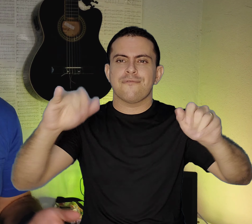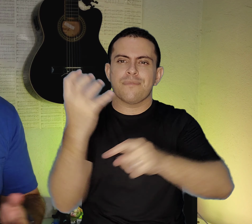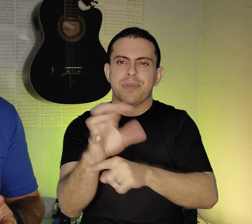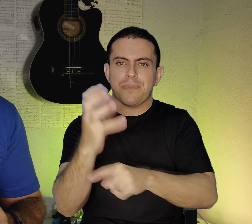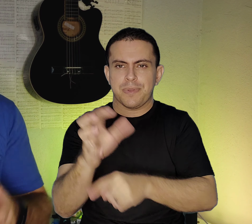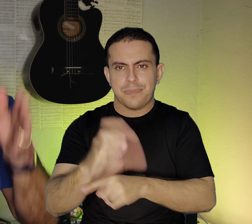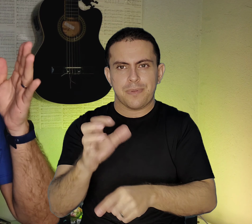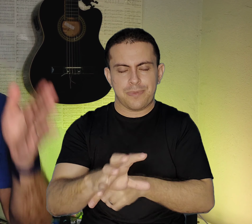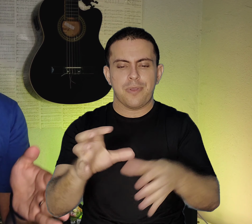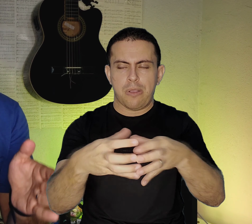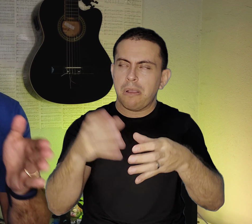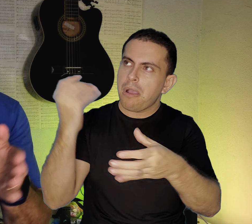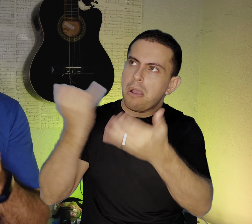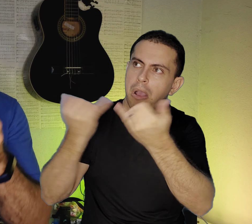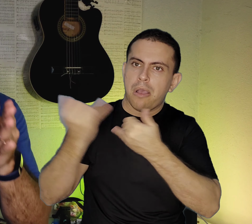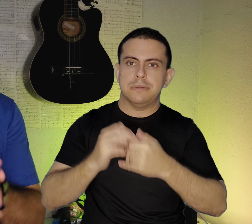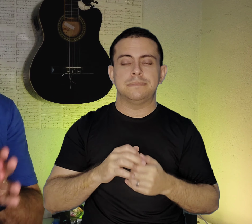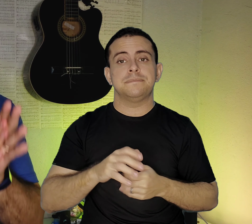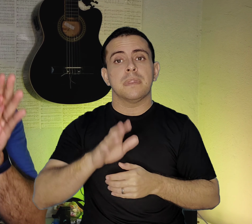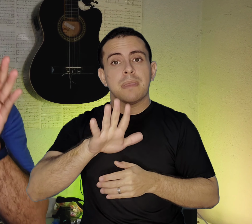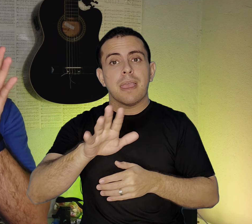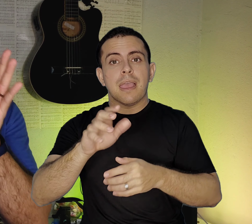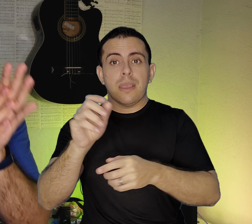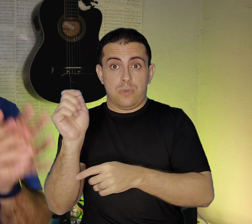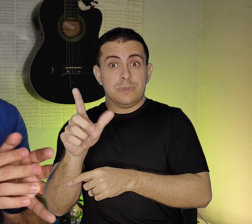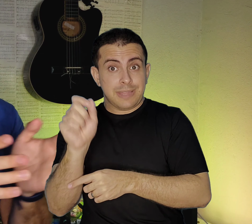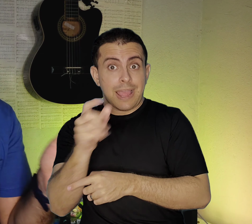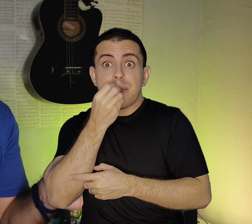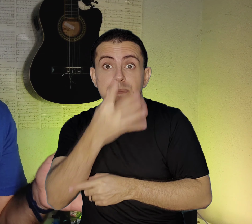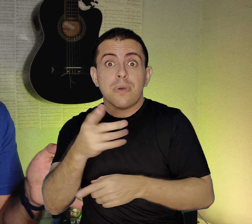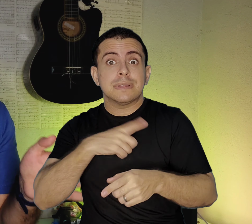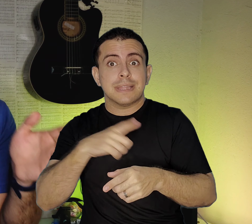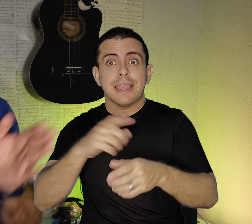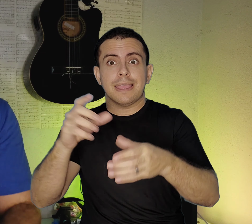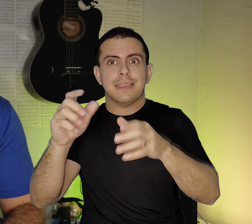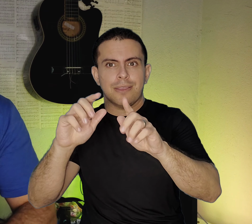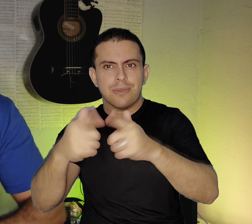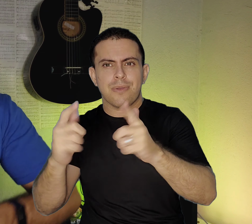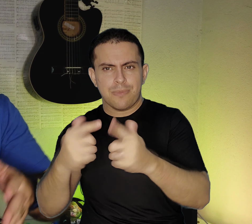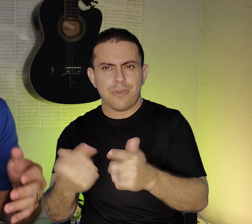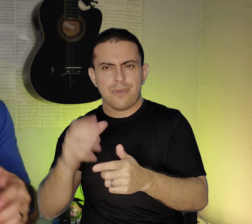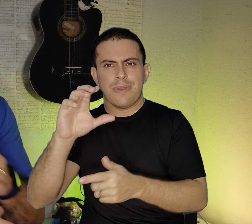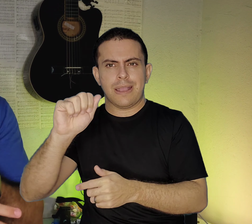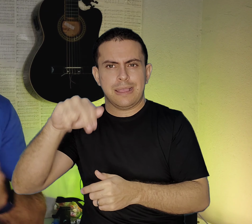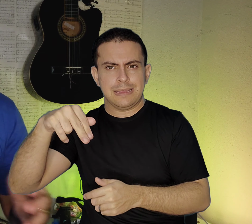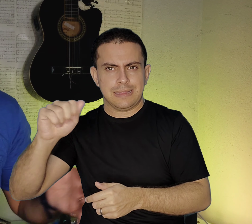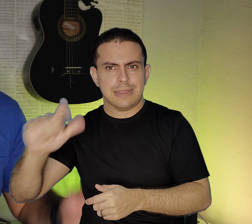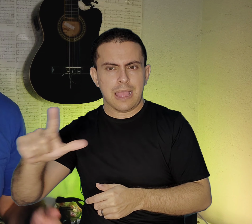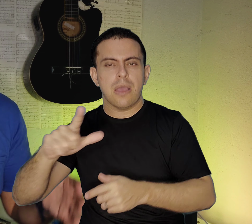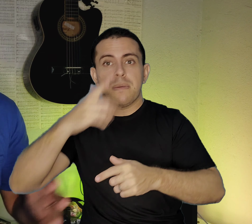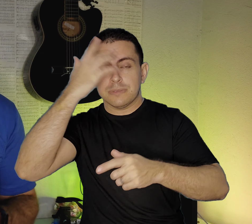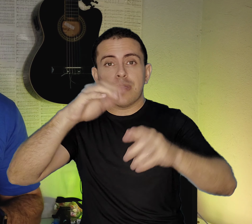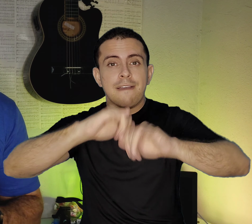quem está no grupo ver No Telegram é muito bom porque existem vários canais de descontos Onde as pessoas postam